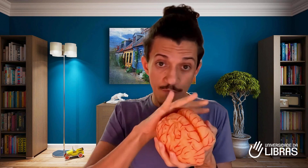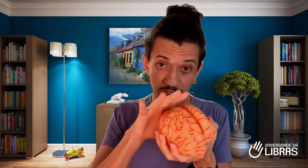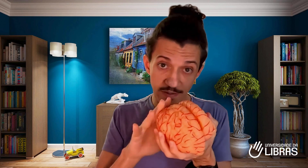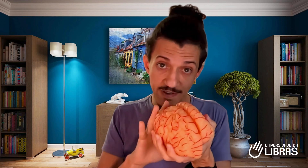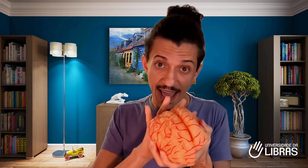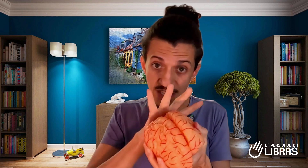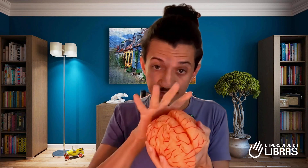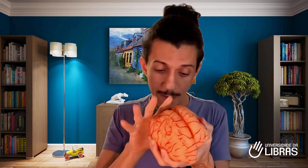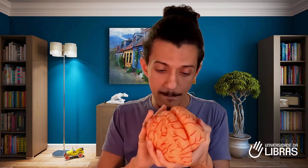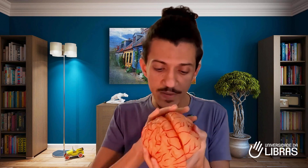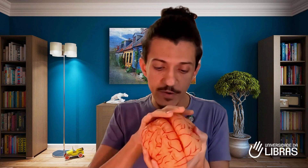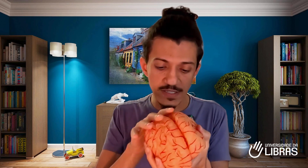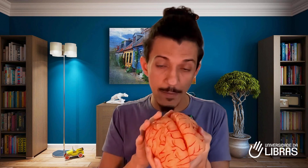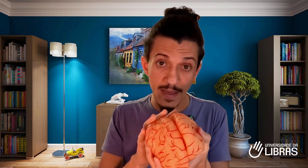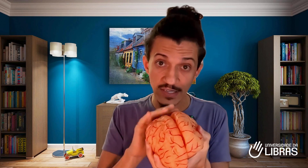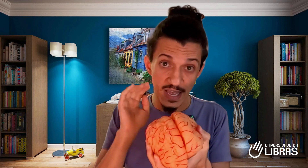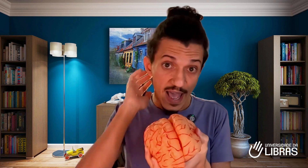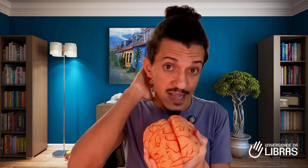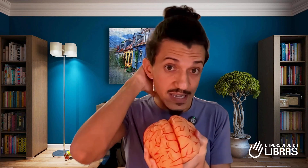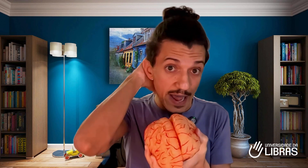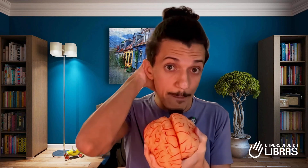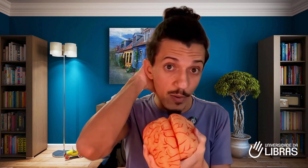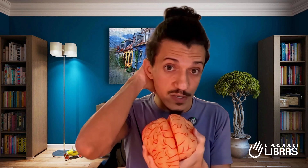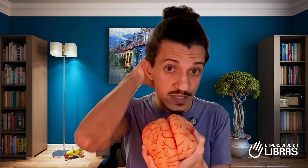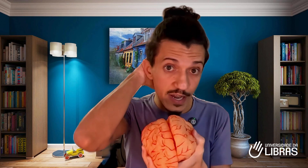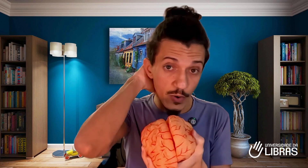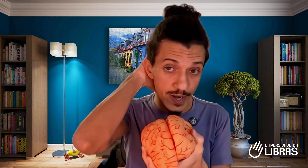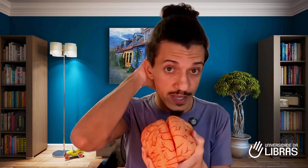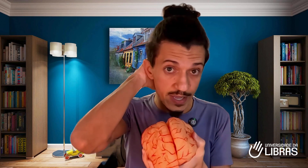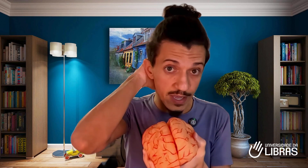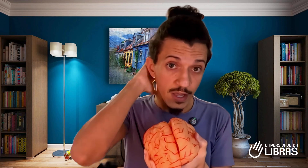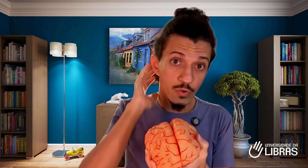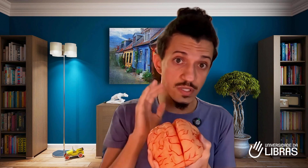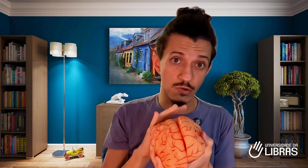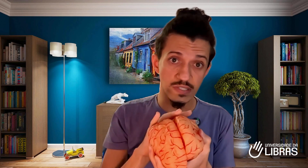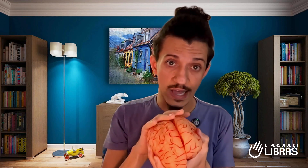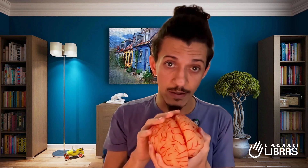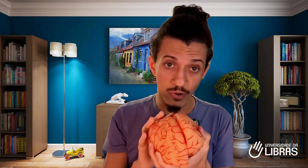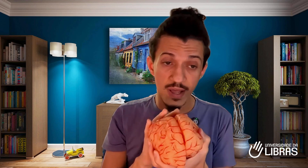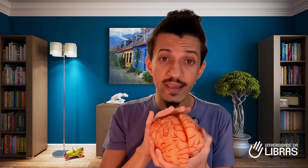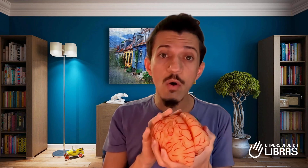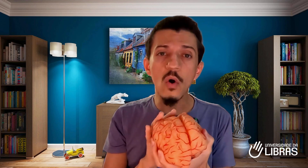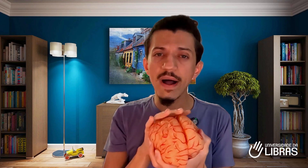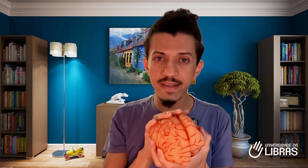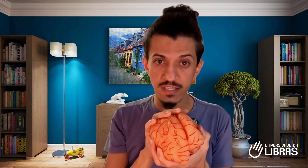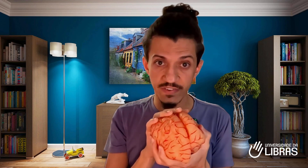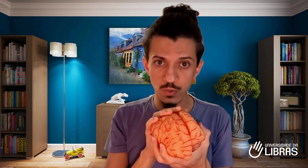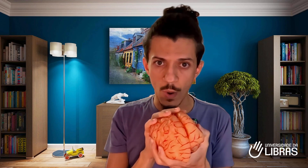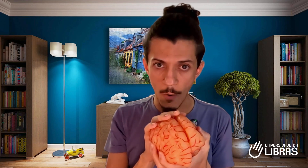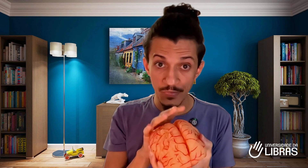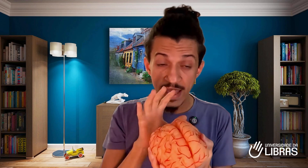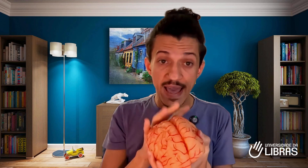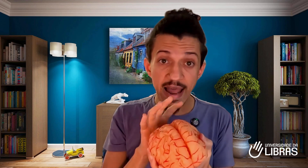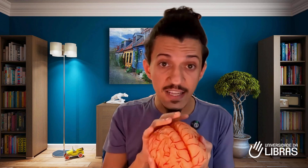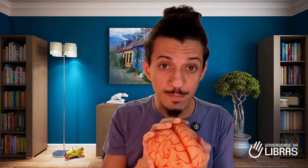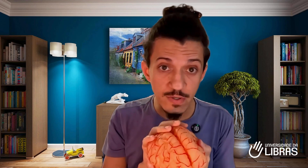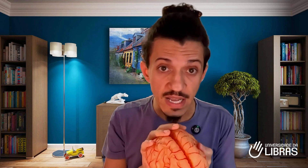vai ativar poderosamente essa área posterior aqui do seu cérebro, que é o córtex visual. Ele é responsável